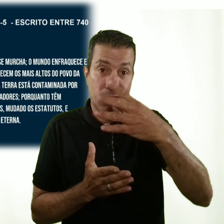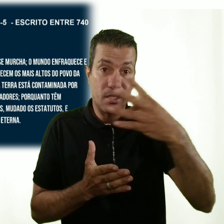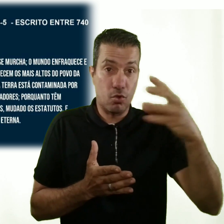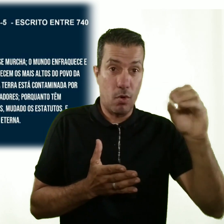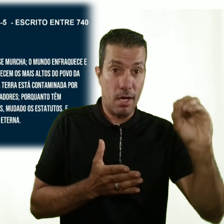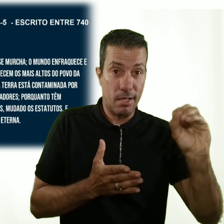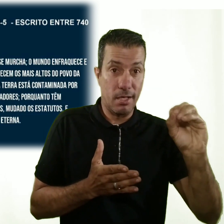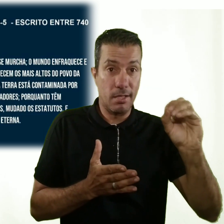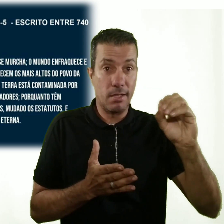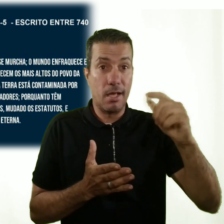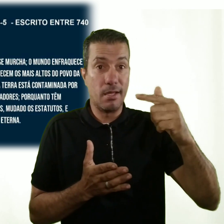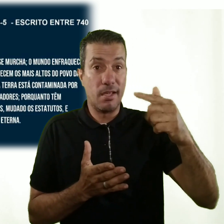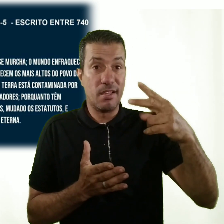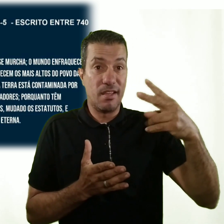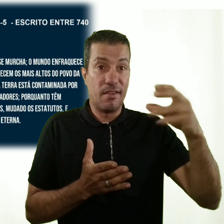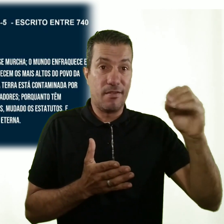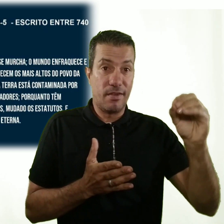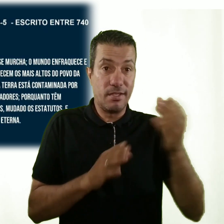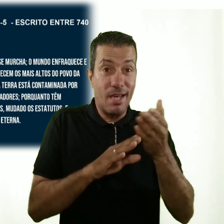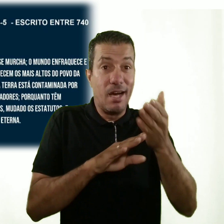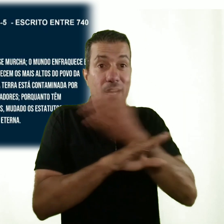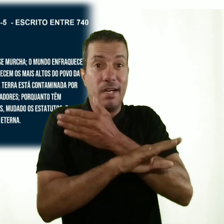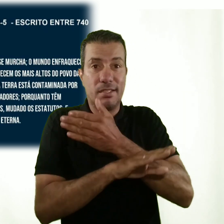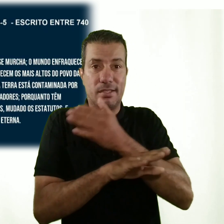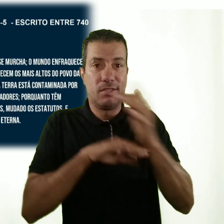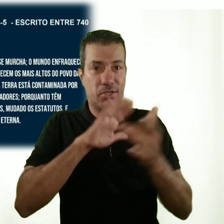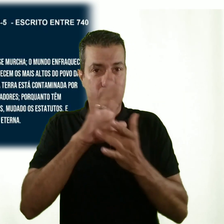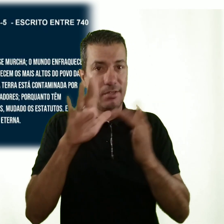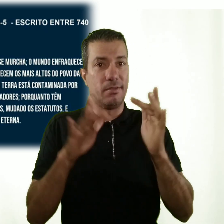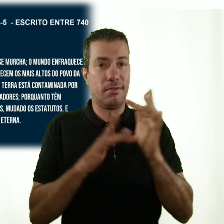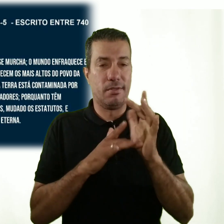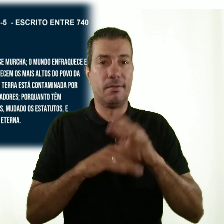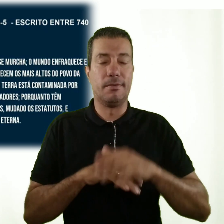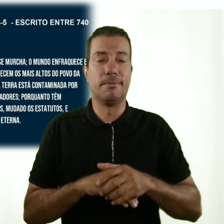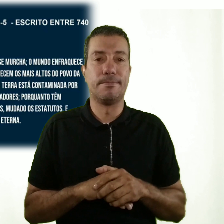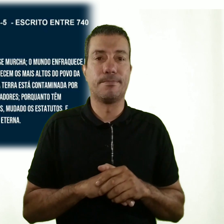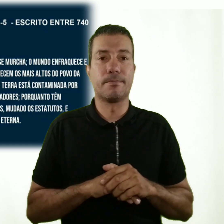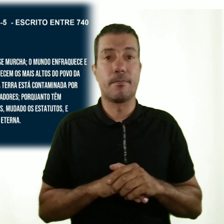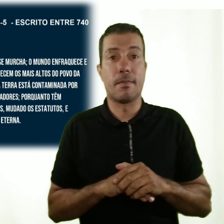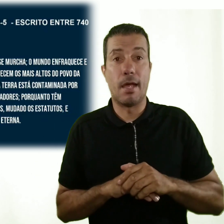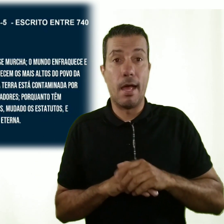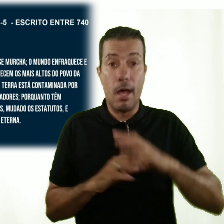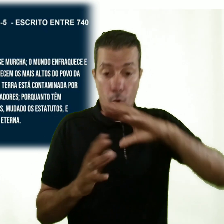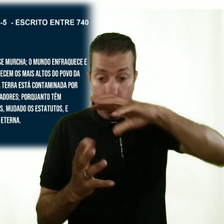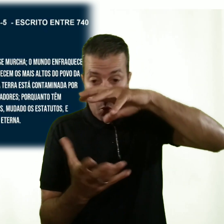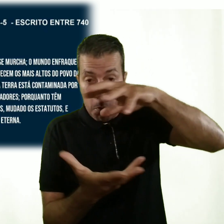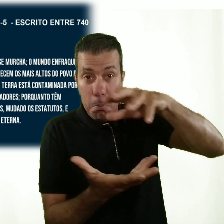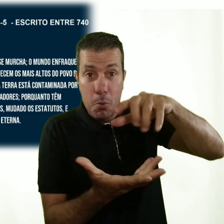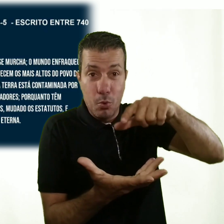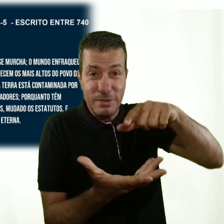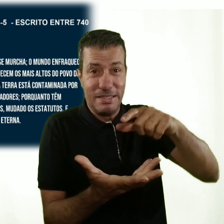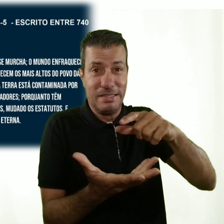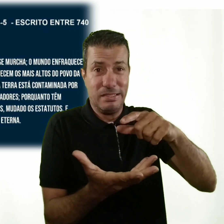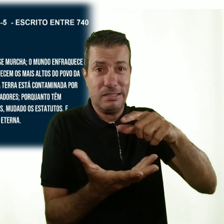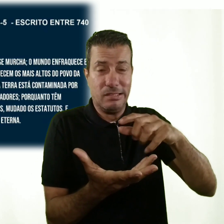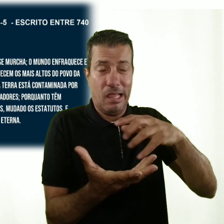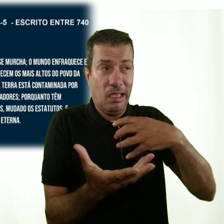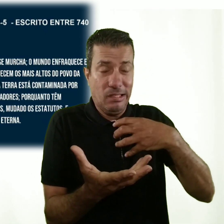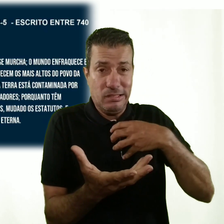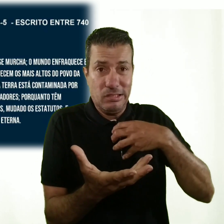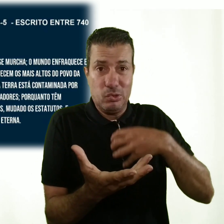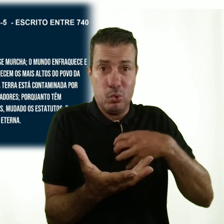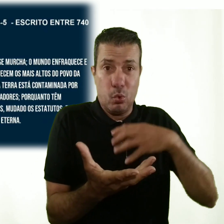720 a.C. Olha só o que está escrito aqui: a terra pranteia e se murcha, o